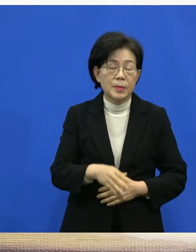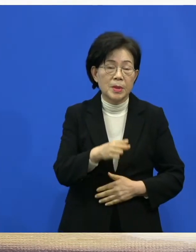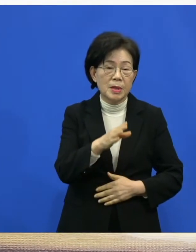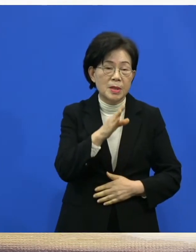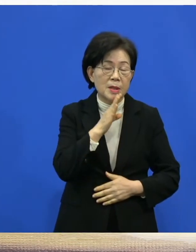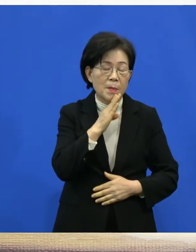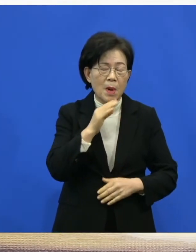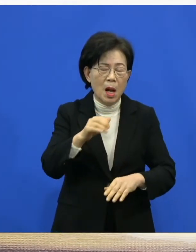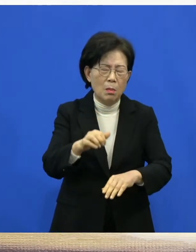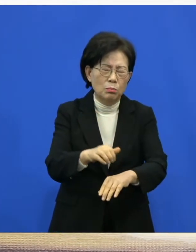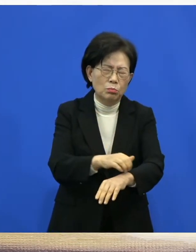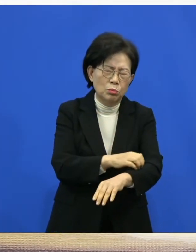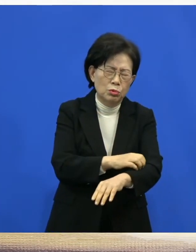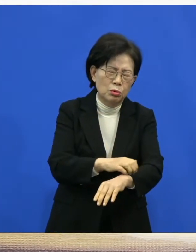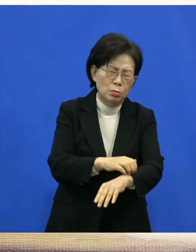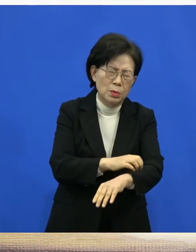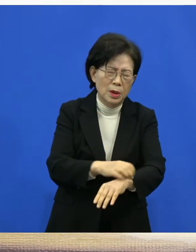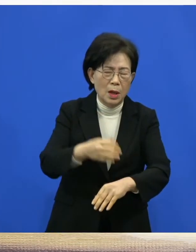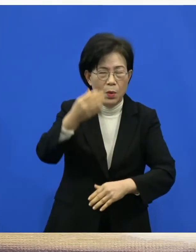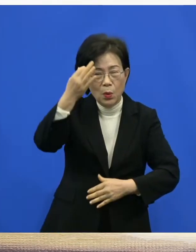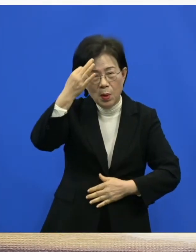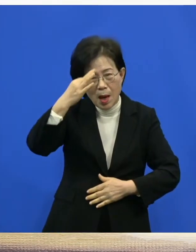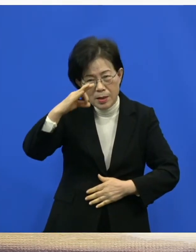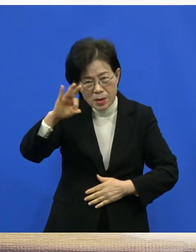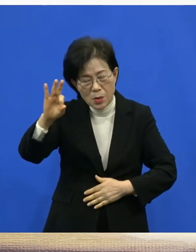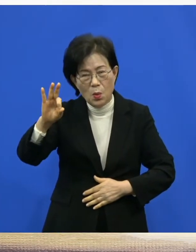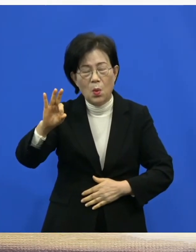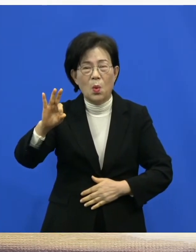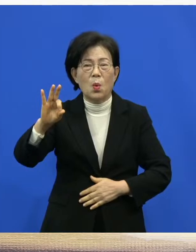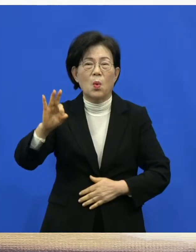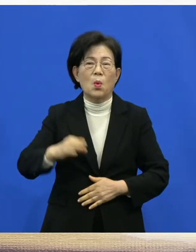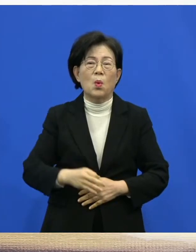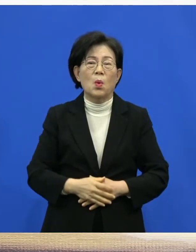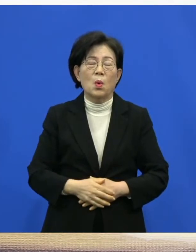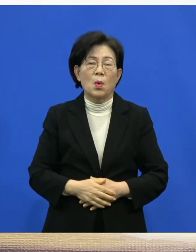얼마나 불편하고 얼마나 낯설고.